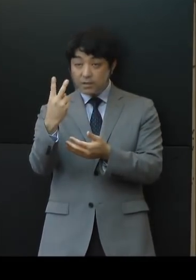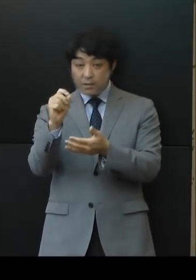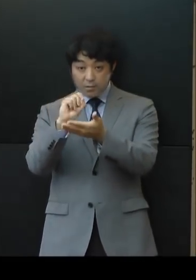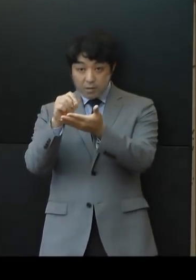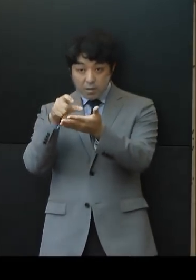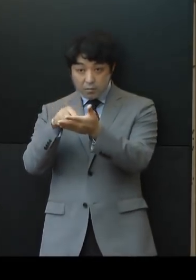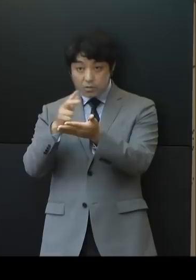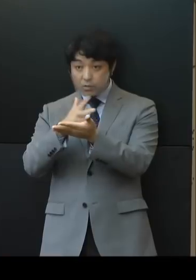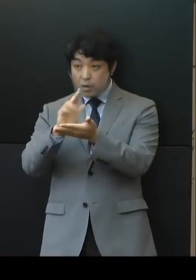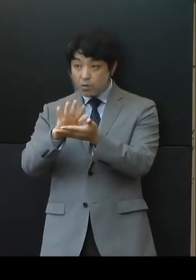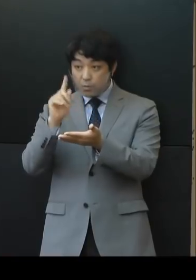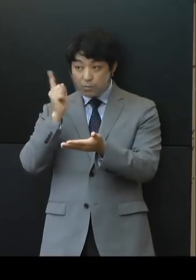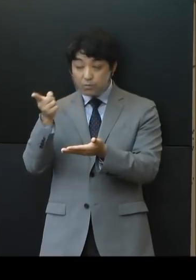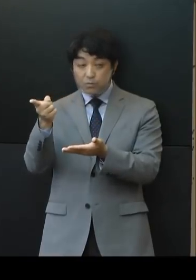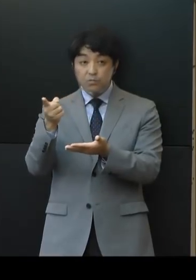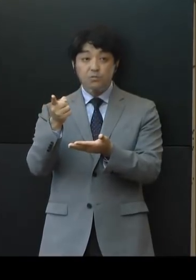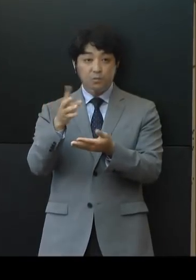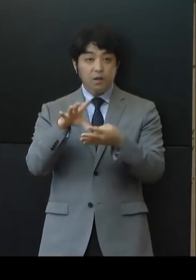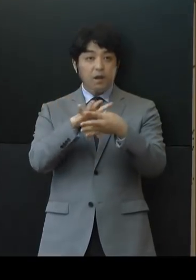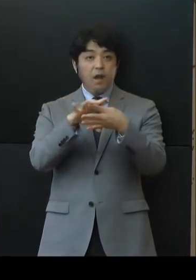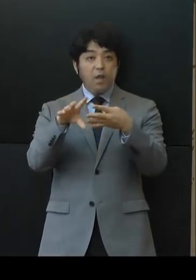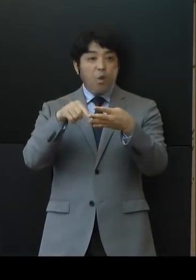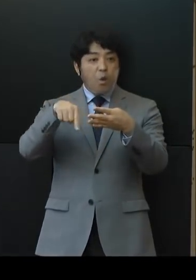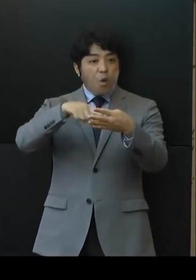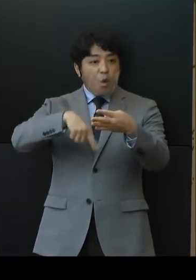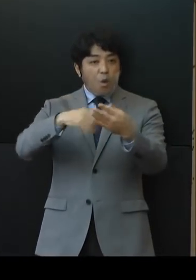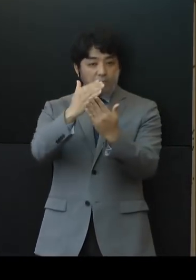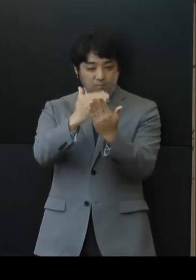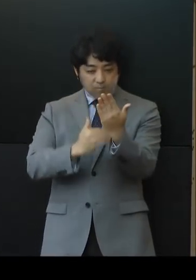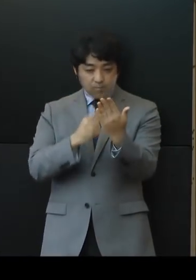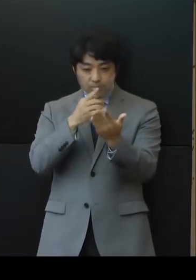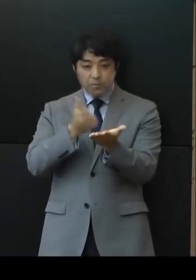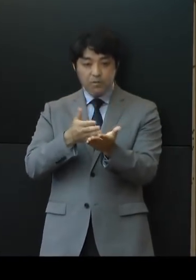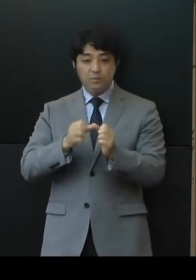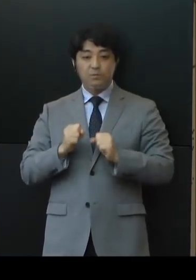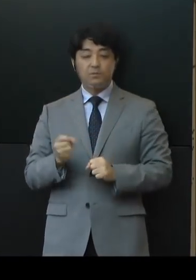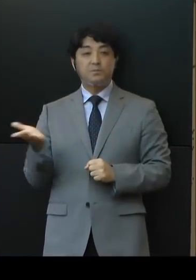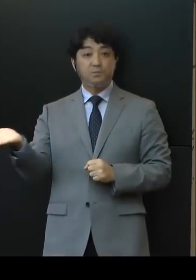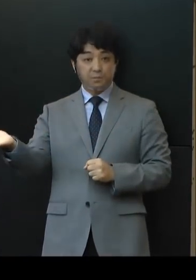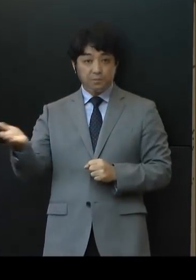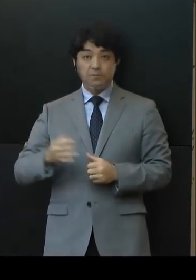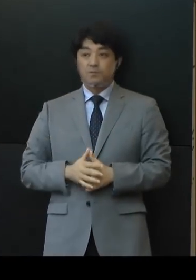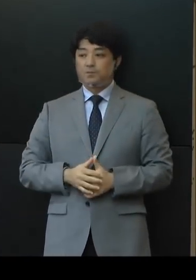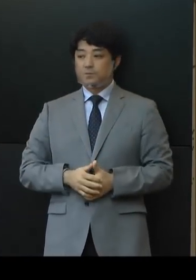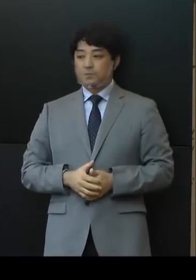がございますが、概要版で説明させていただきます。